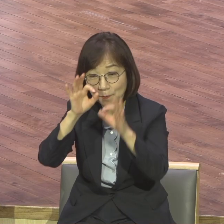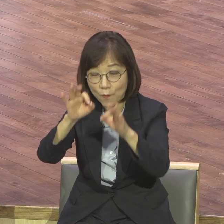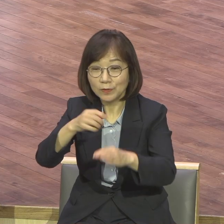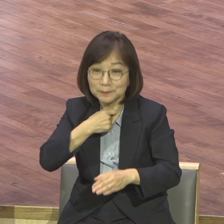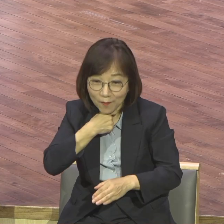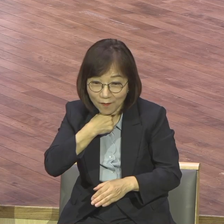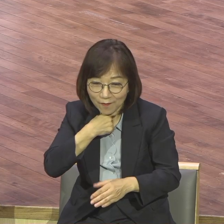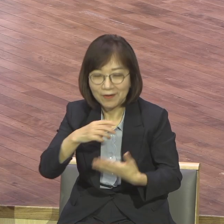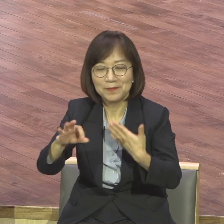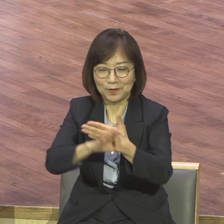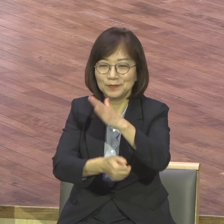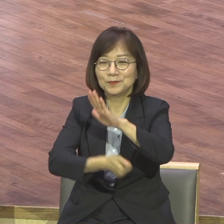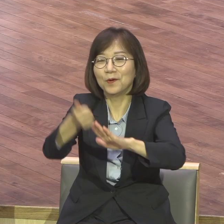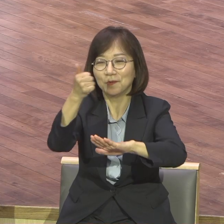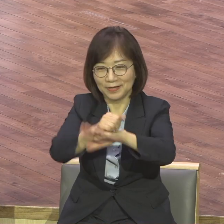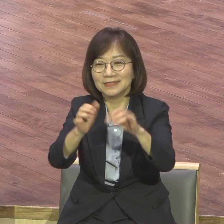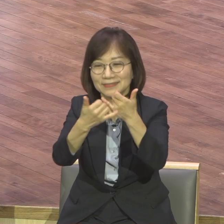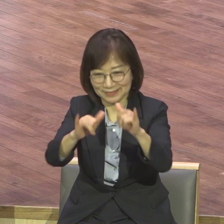성공자예요.